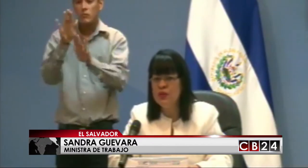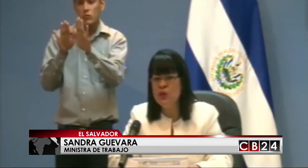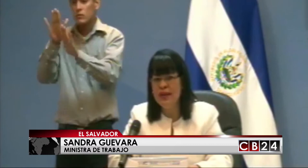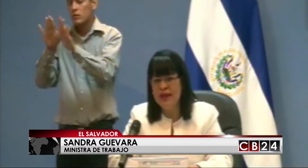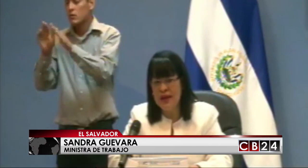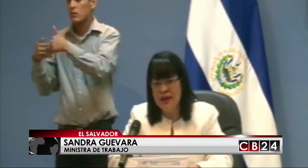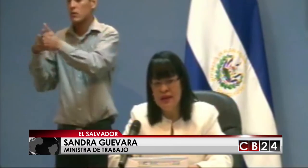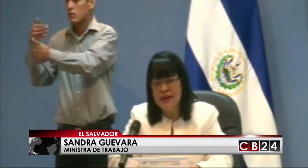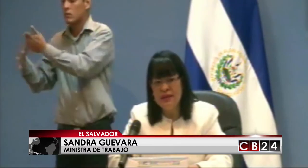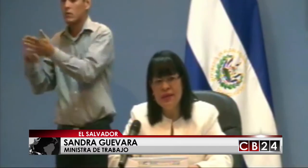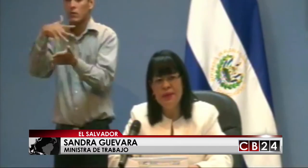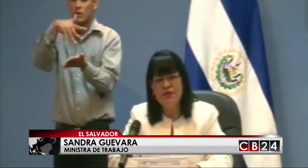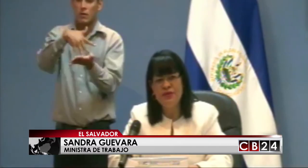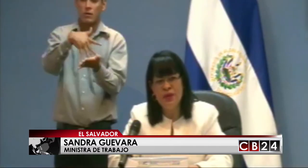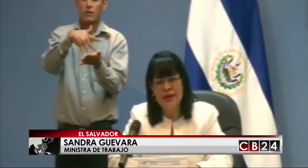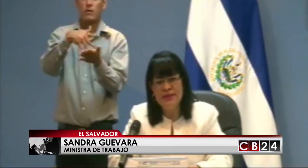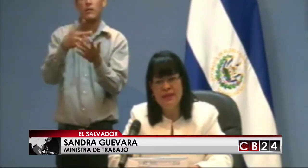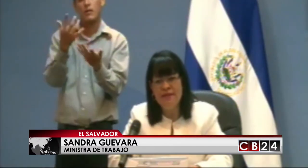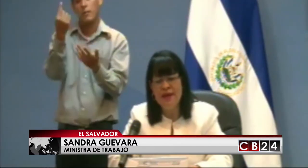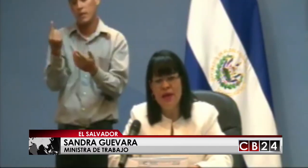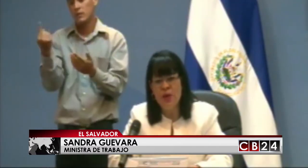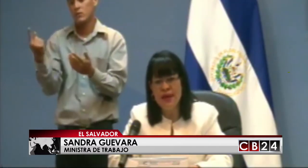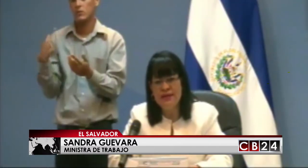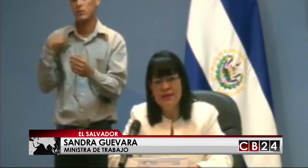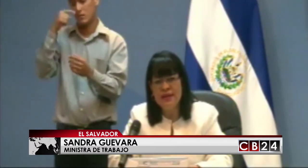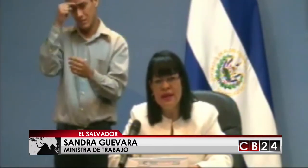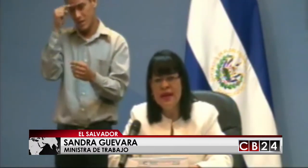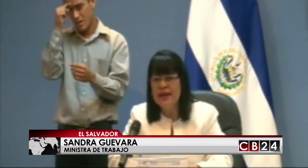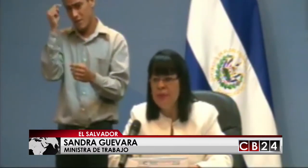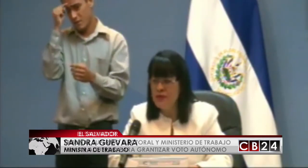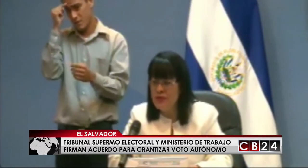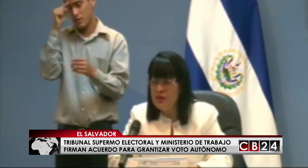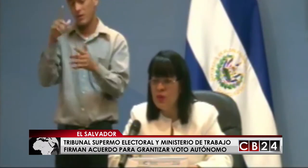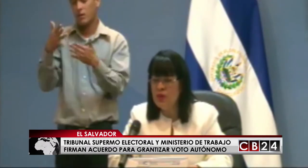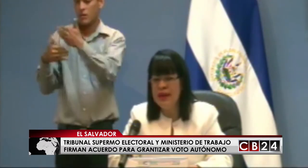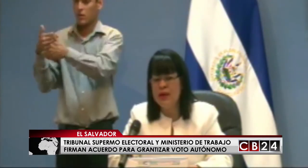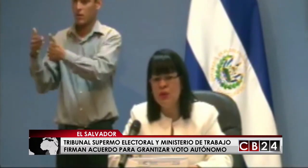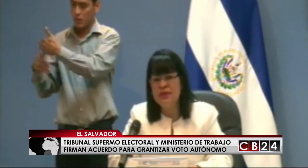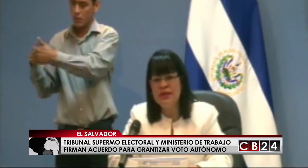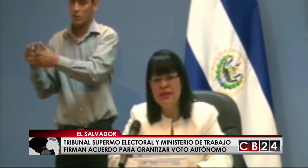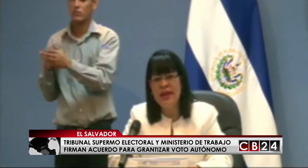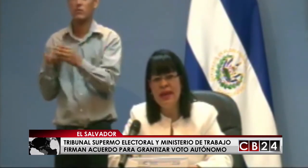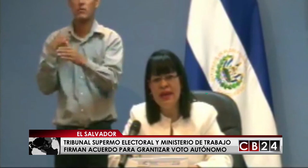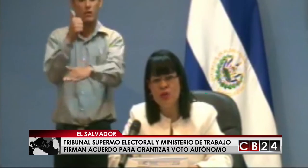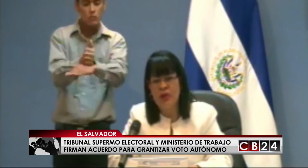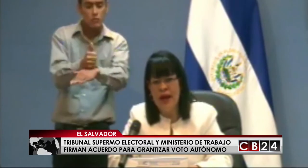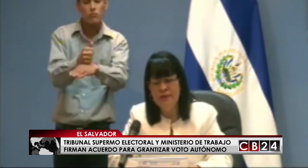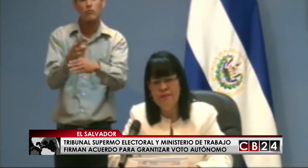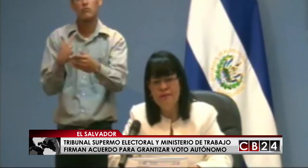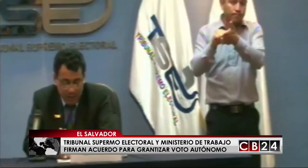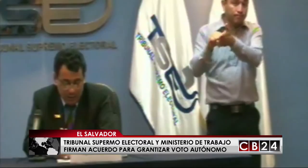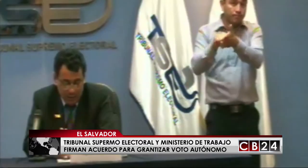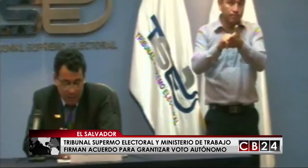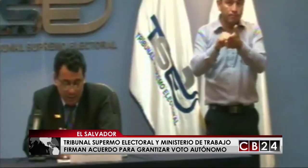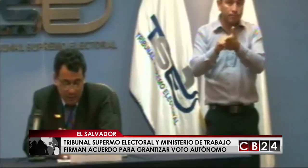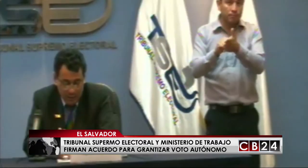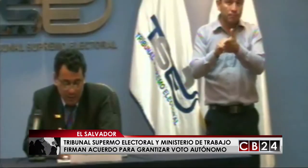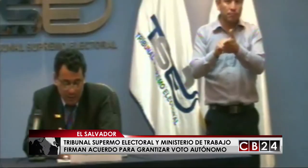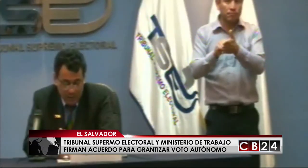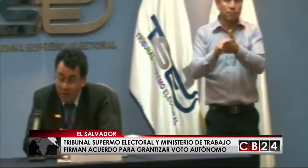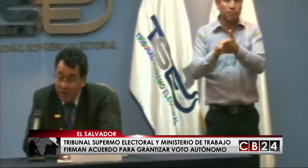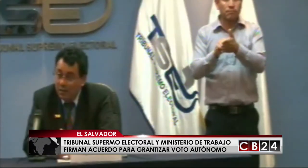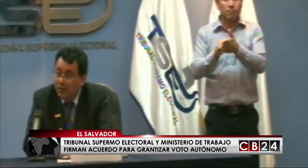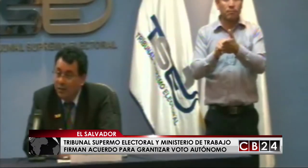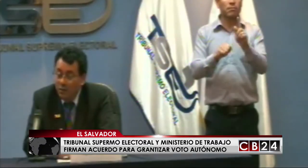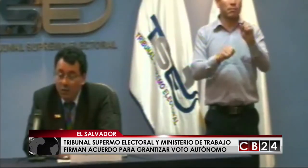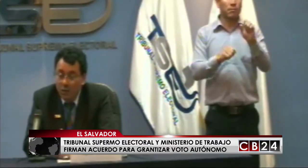participación ciudadana de personas trabajadoras en el proceso de la contienda electoral. Por su